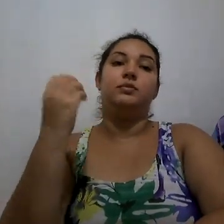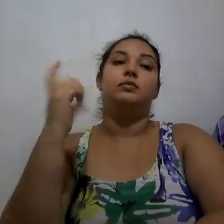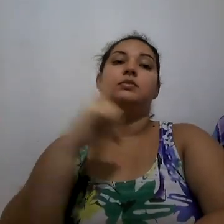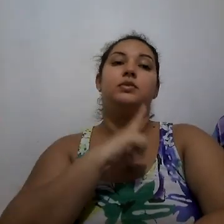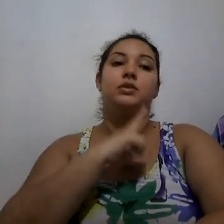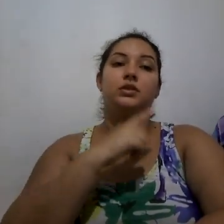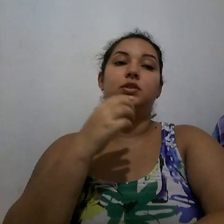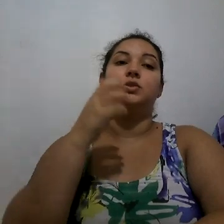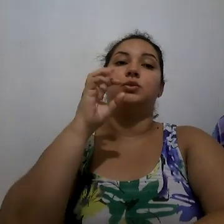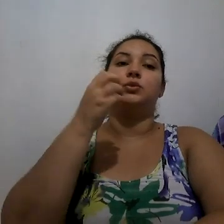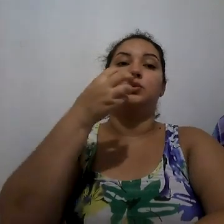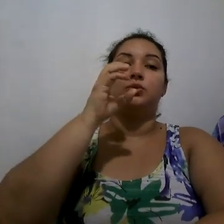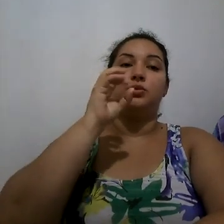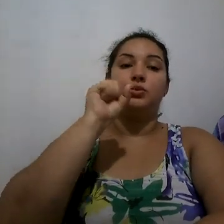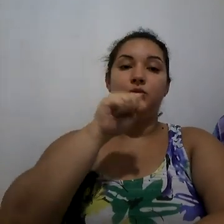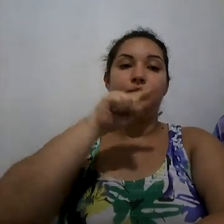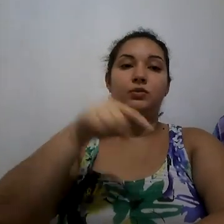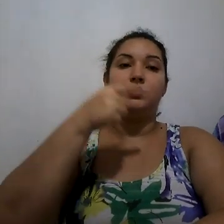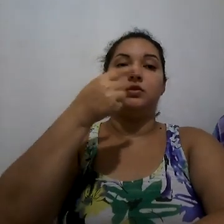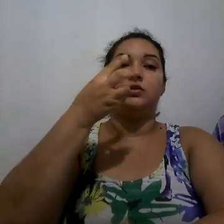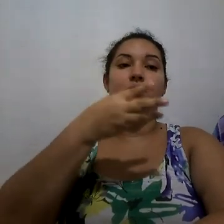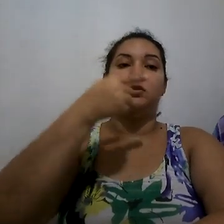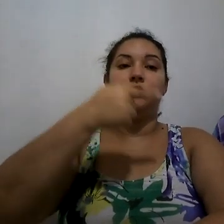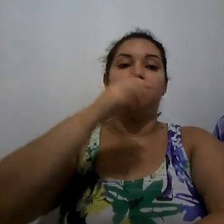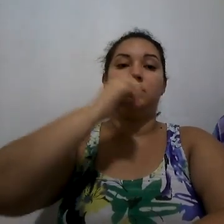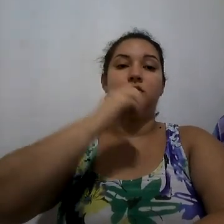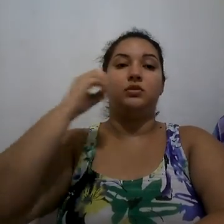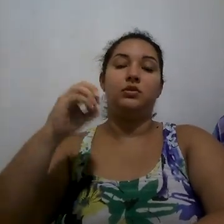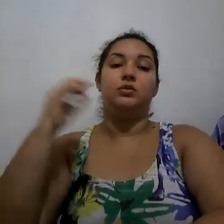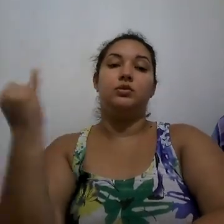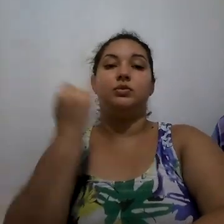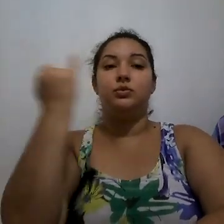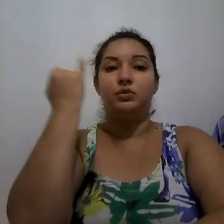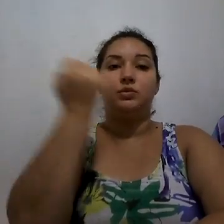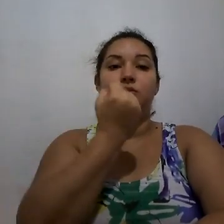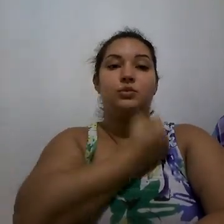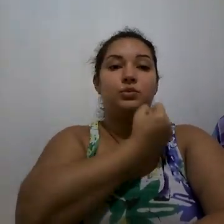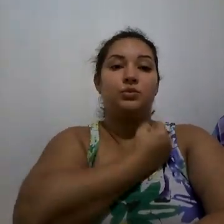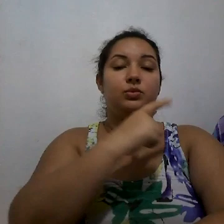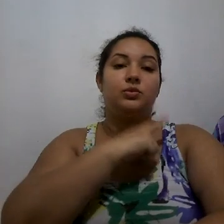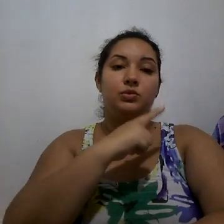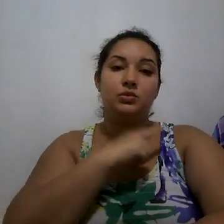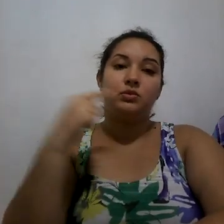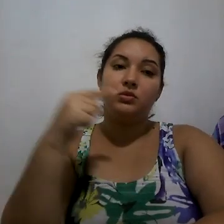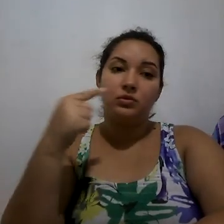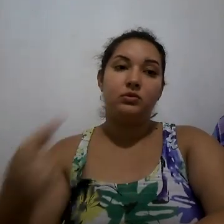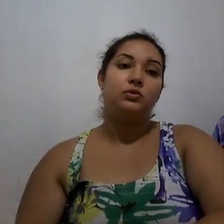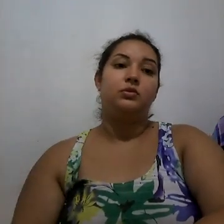são importantes para o valor que esse número está expressando, porque são zeros depois